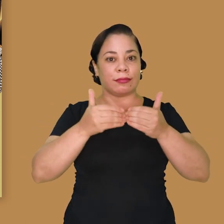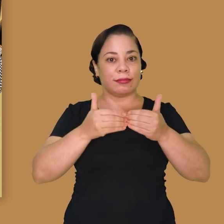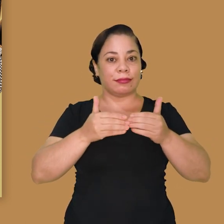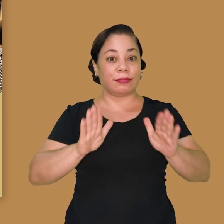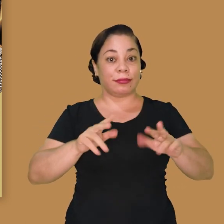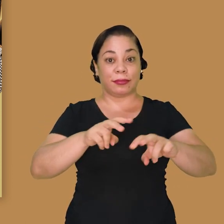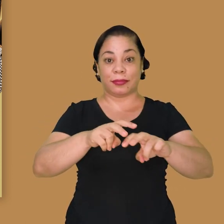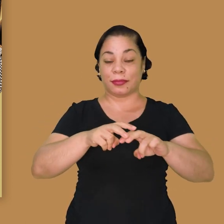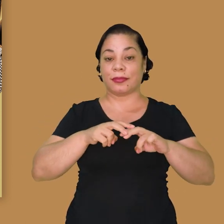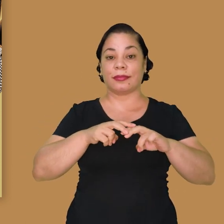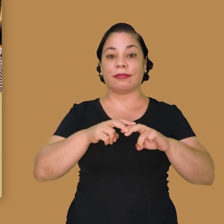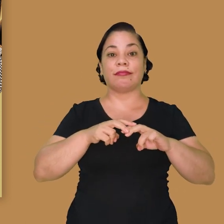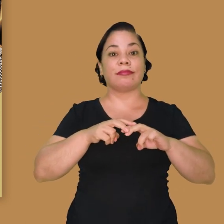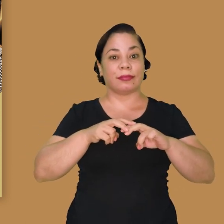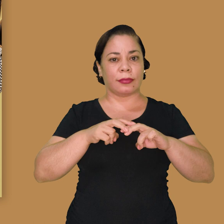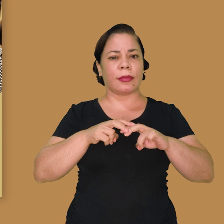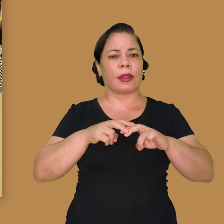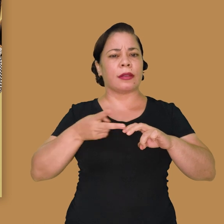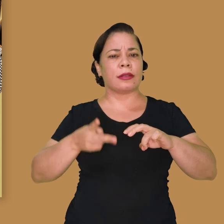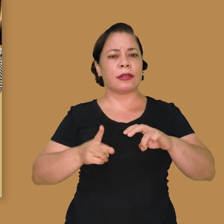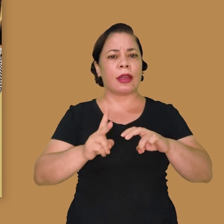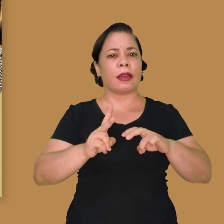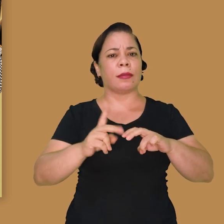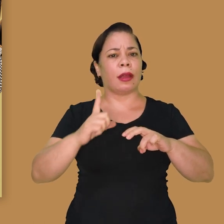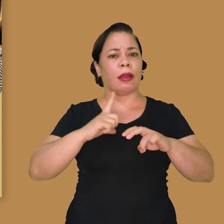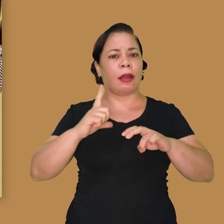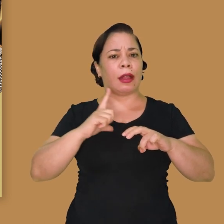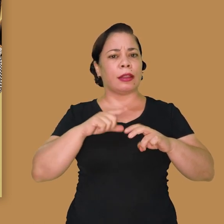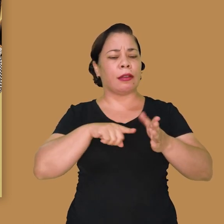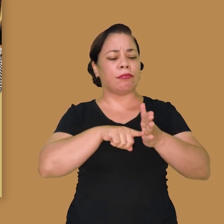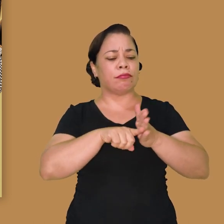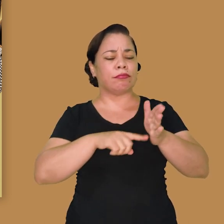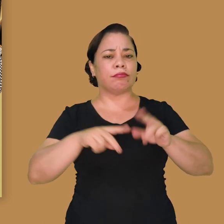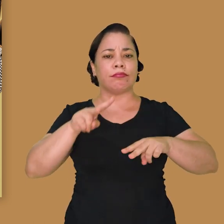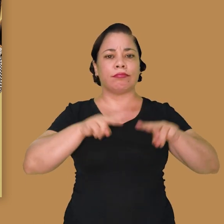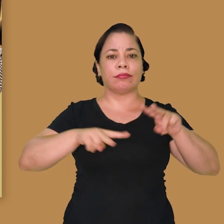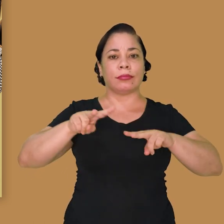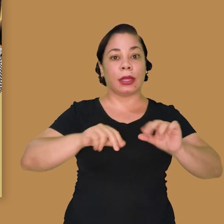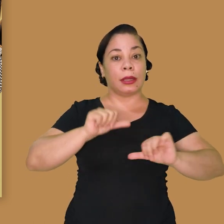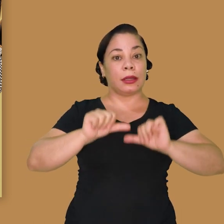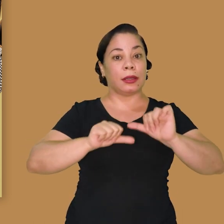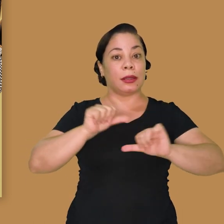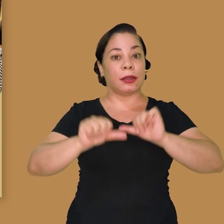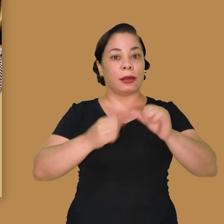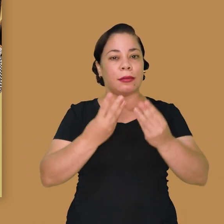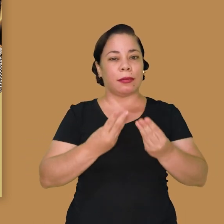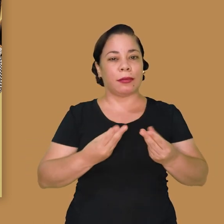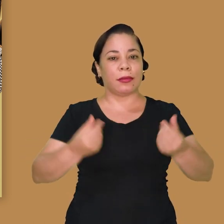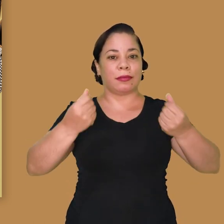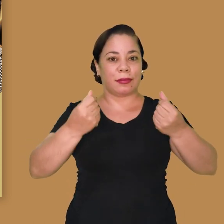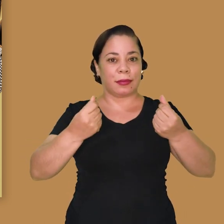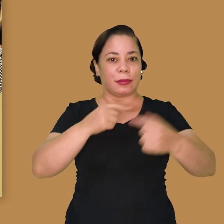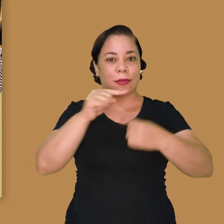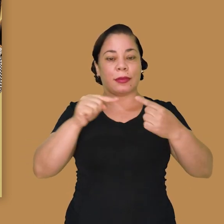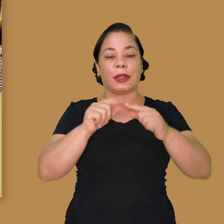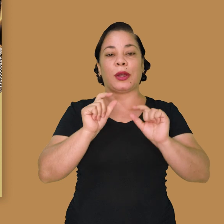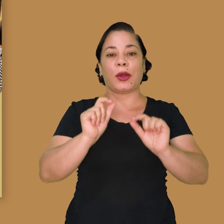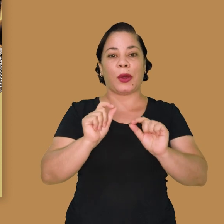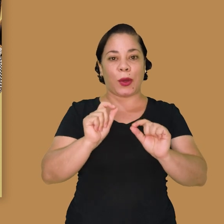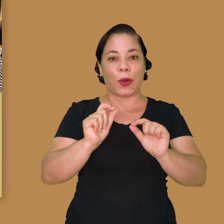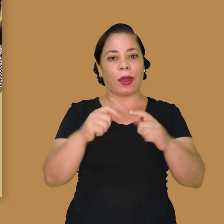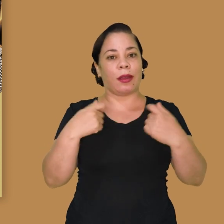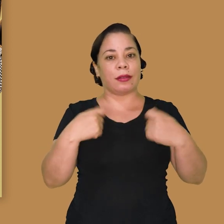de código aberto Portanto ele está continuamente sendo revisado e aprimorado para atender